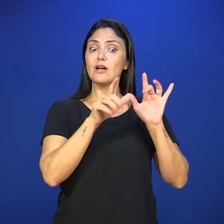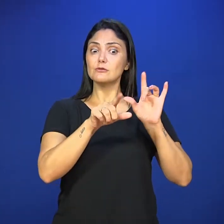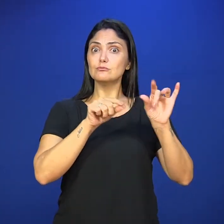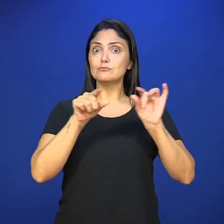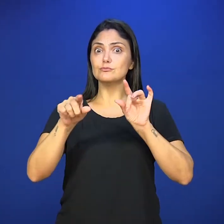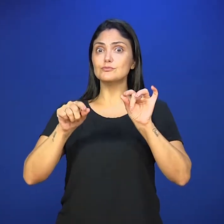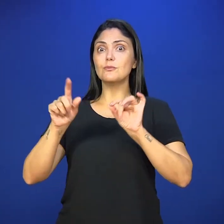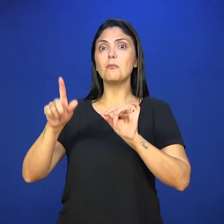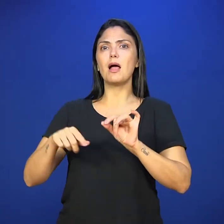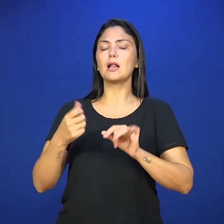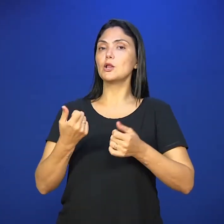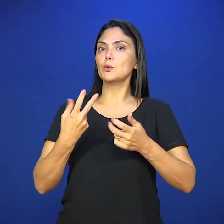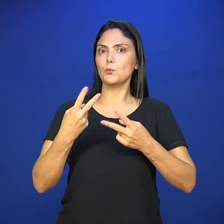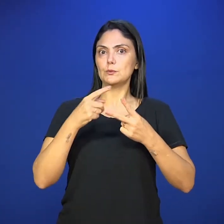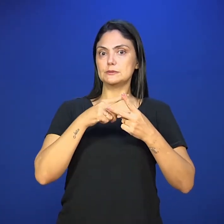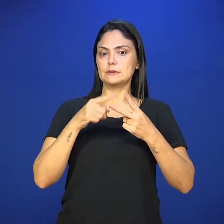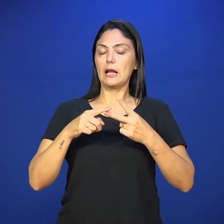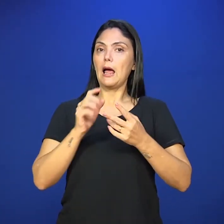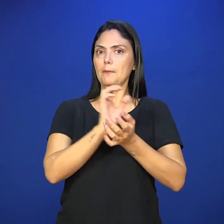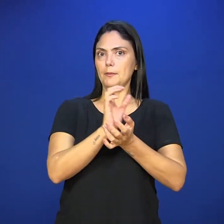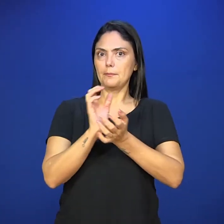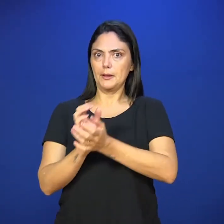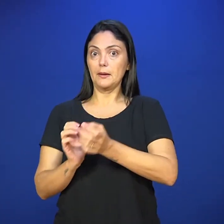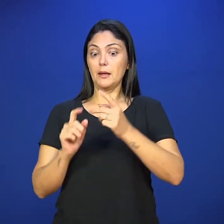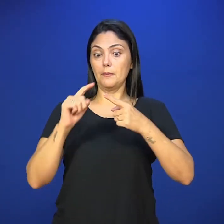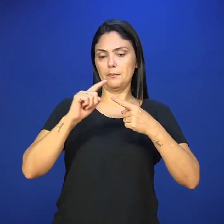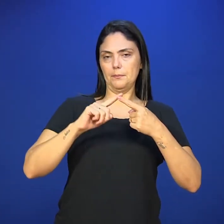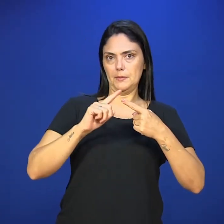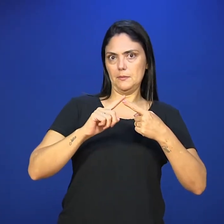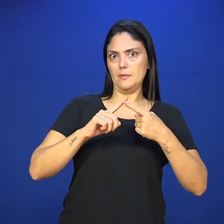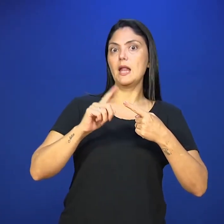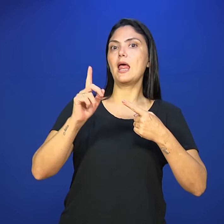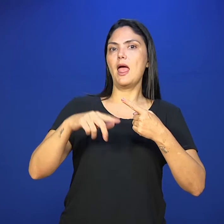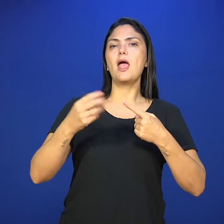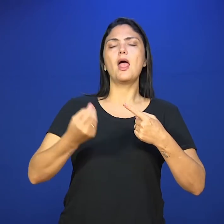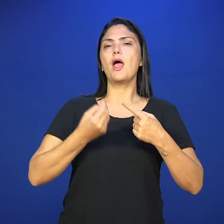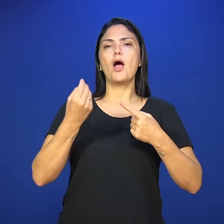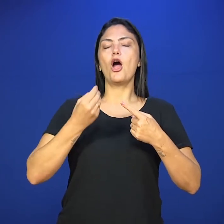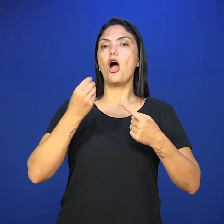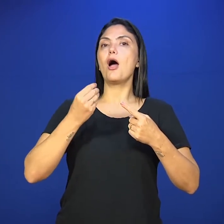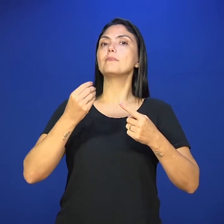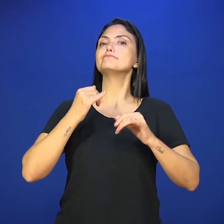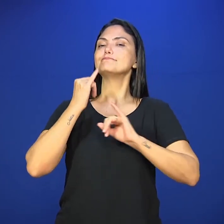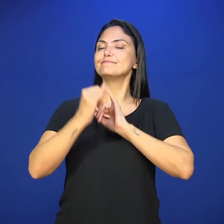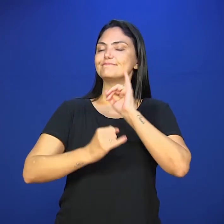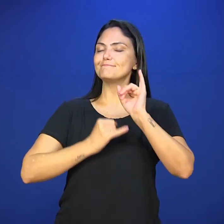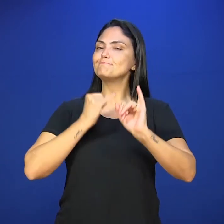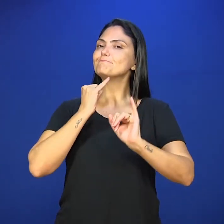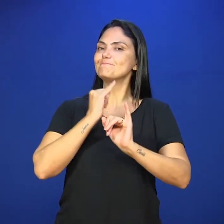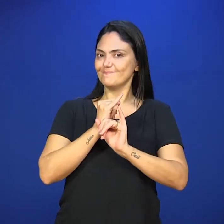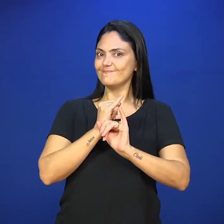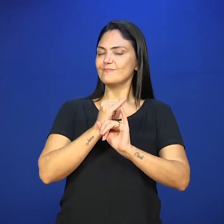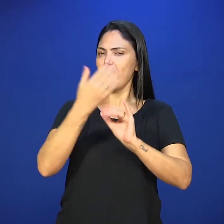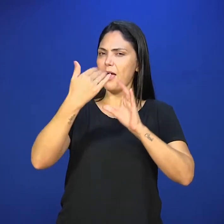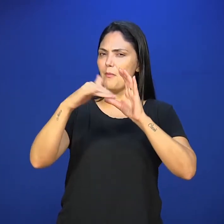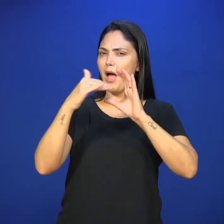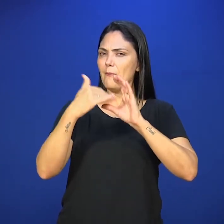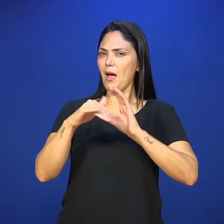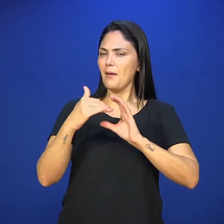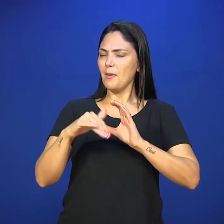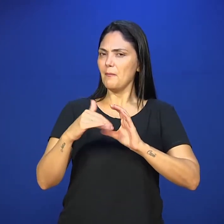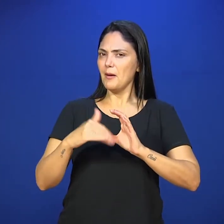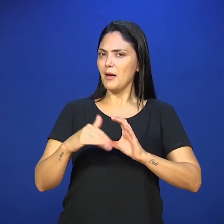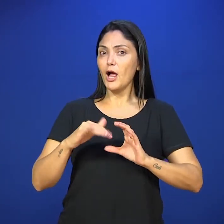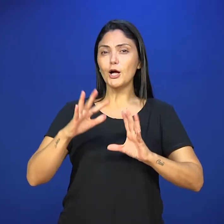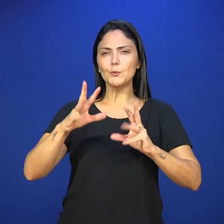serão realizadas em 2 etapas. A primeira etapa será realizada de forma online e consiste no envio e